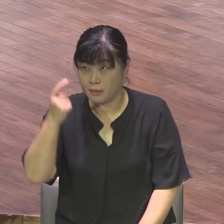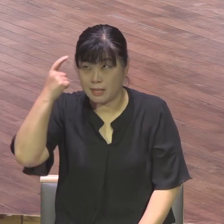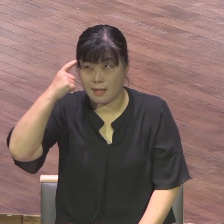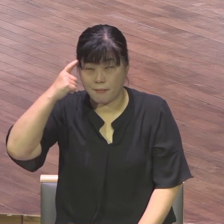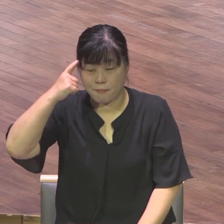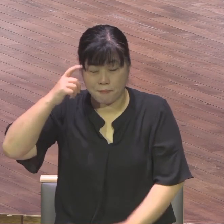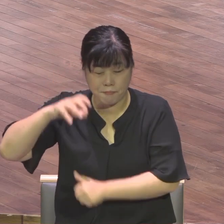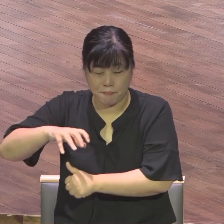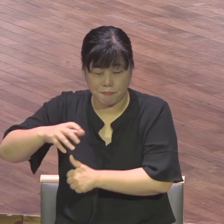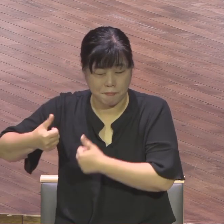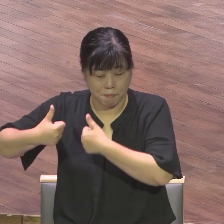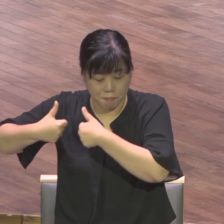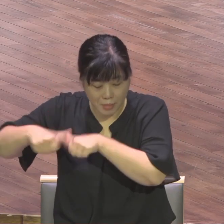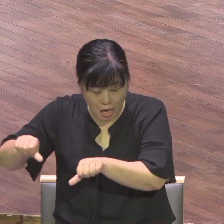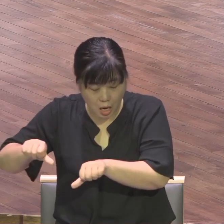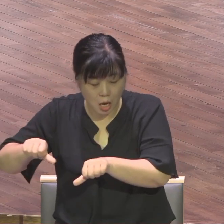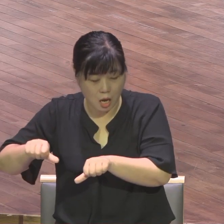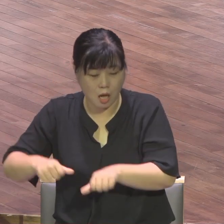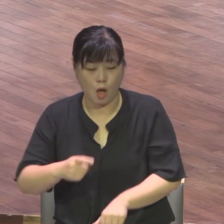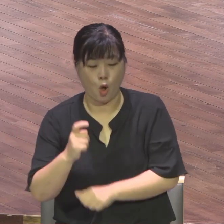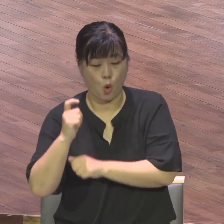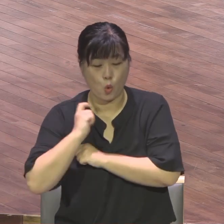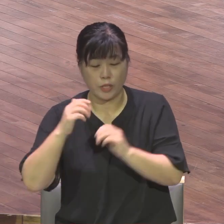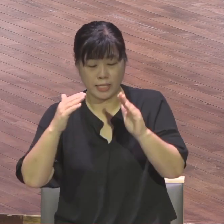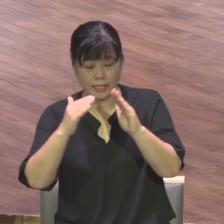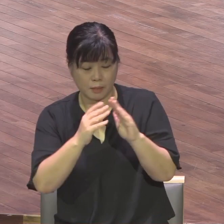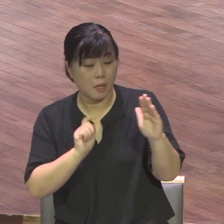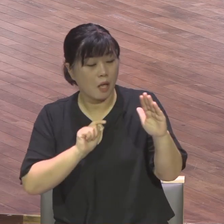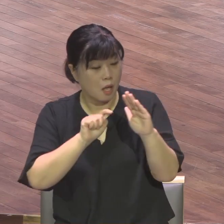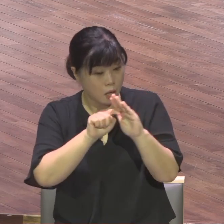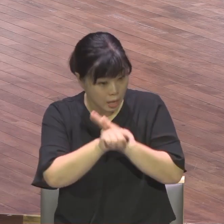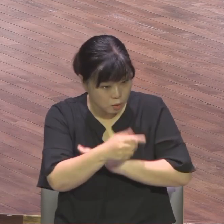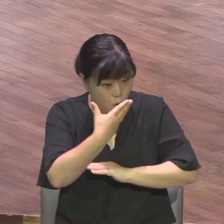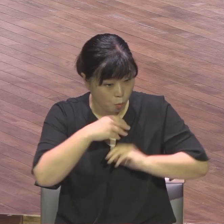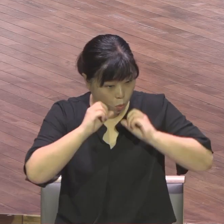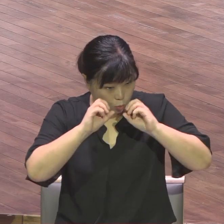당대 최강대국 로마의 문을 여는 만남이었어요.